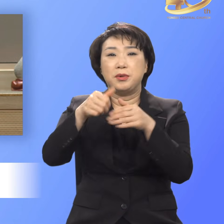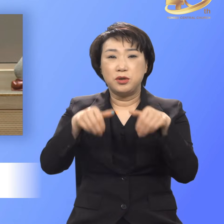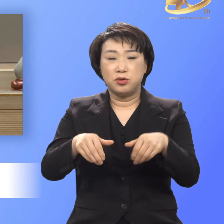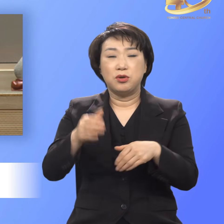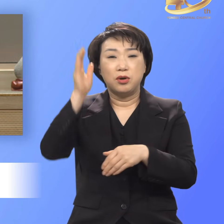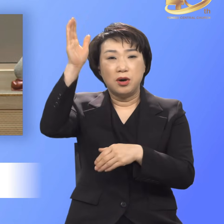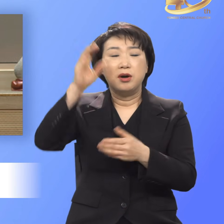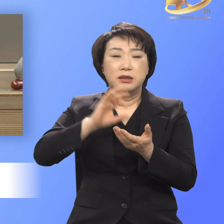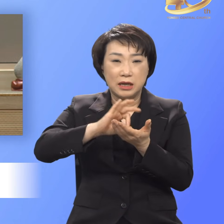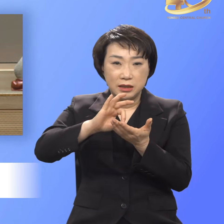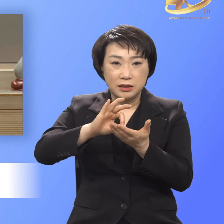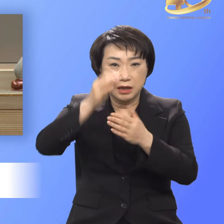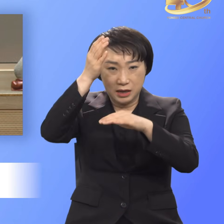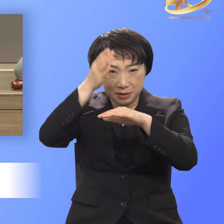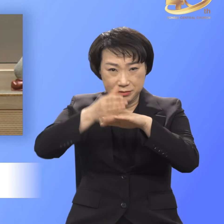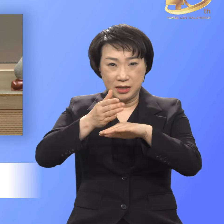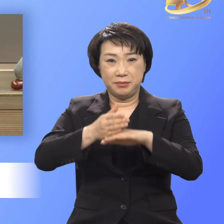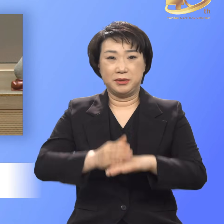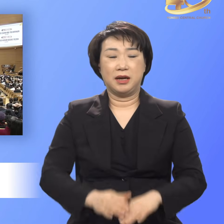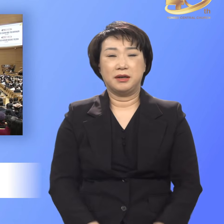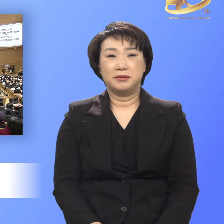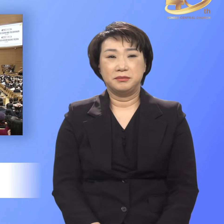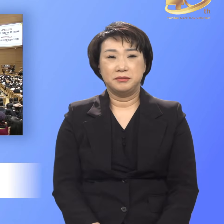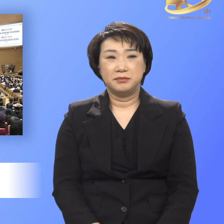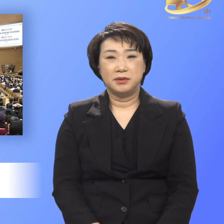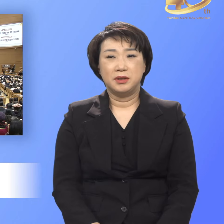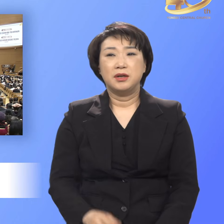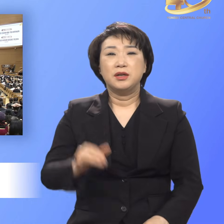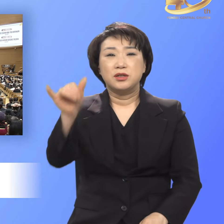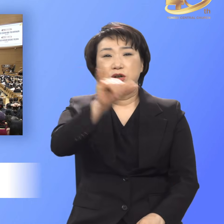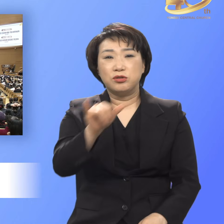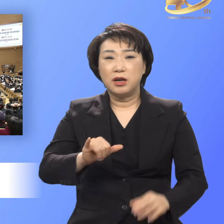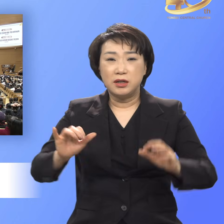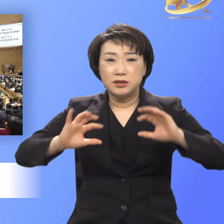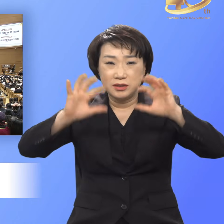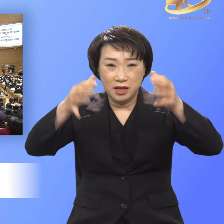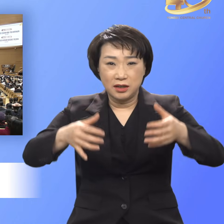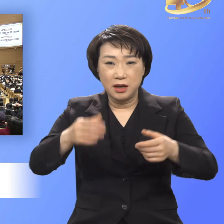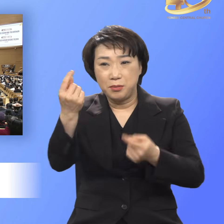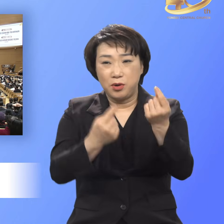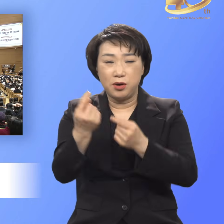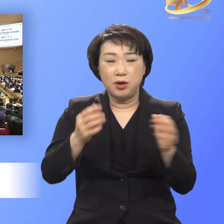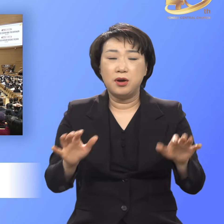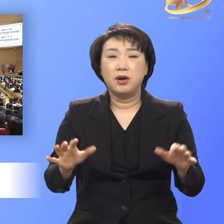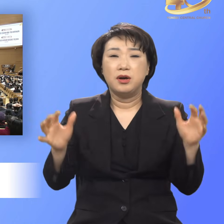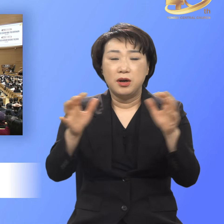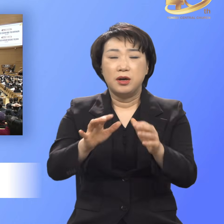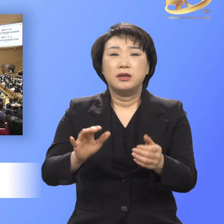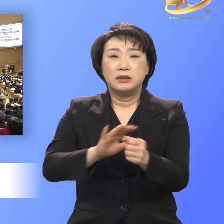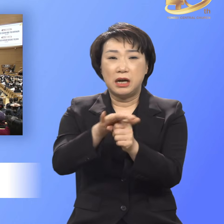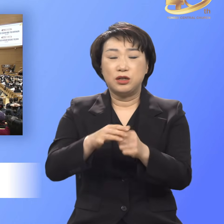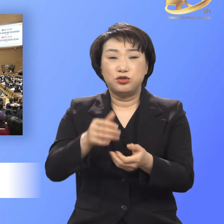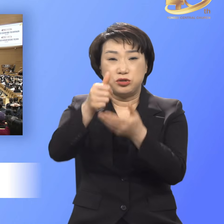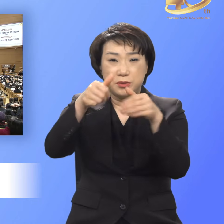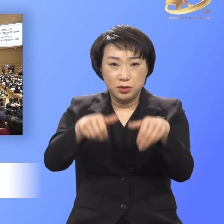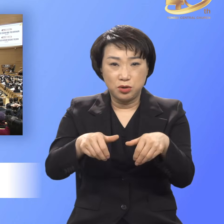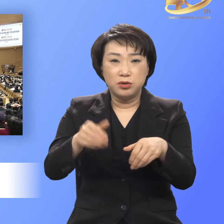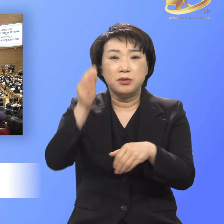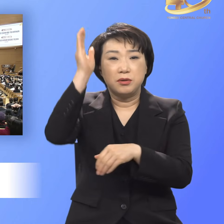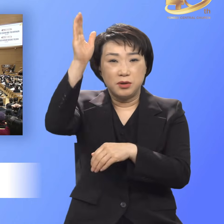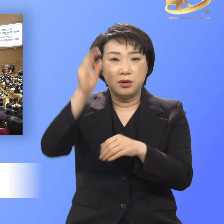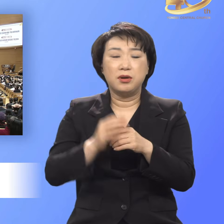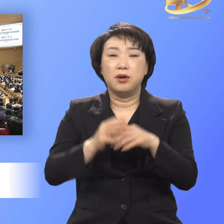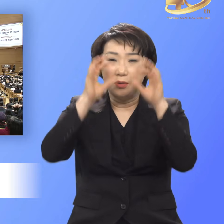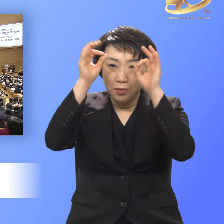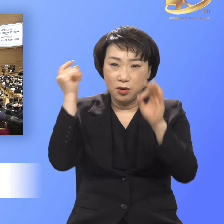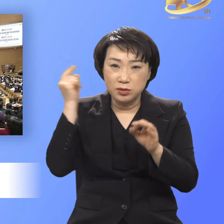주의 사자를 사용하여 주셨습니다. 전국에서 전 세계에서 모인 우리 사랑하는 주의 종들이 그